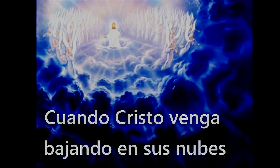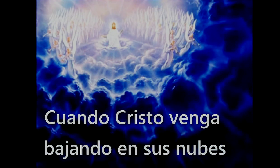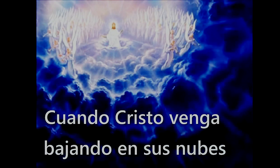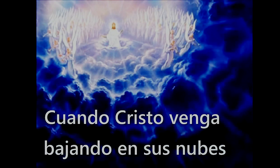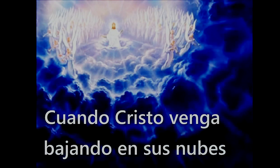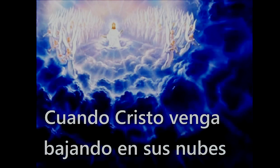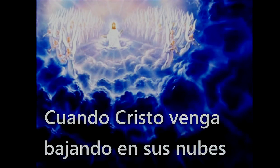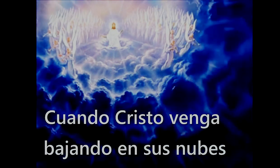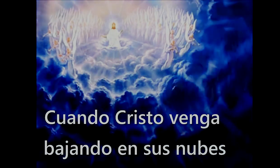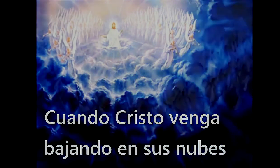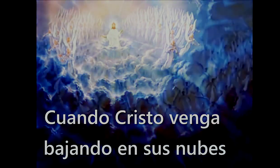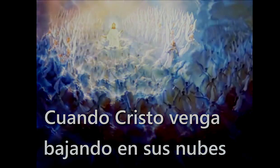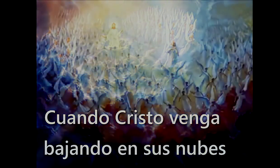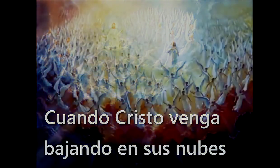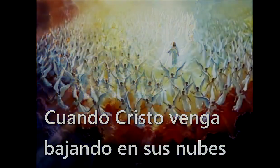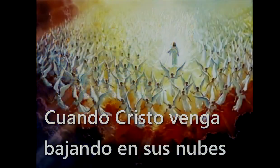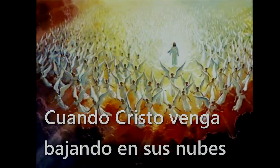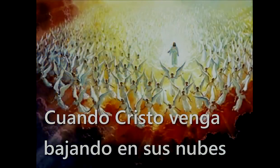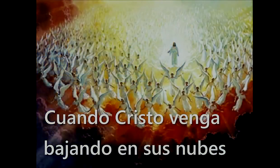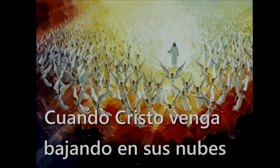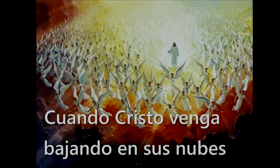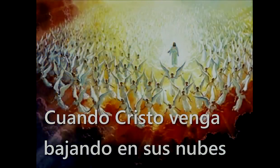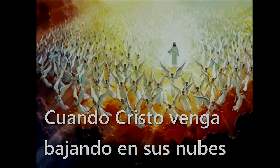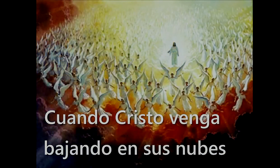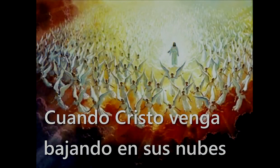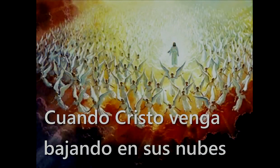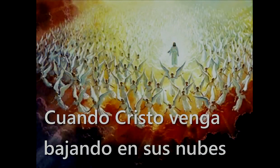Bajando En sus Nubes